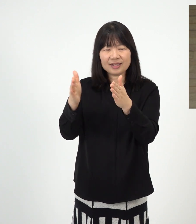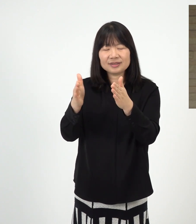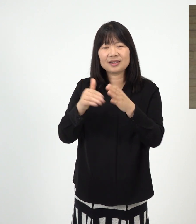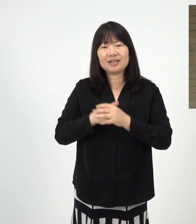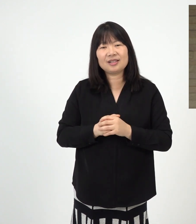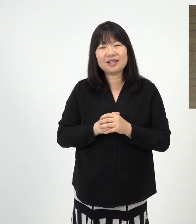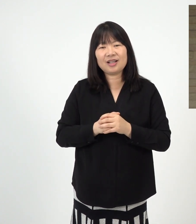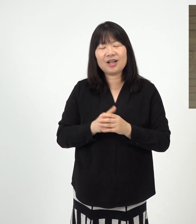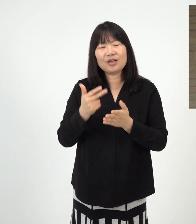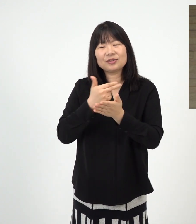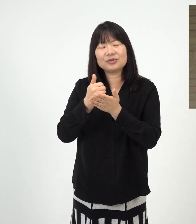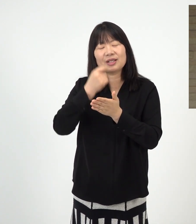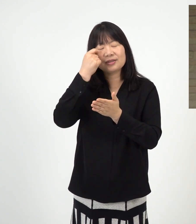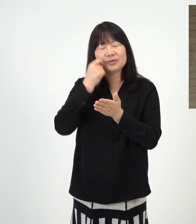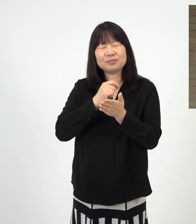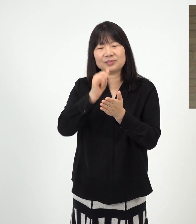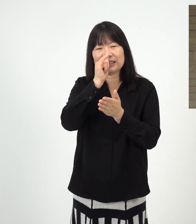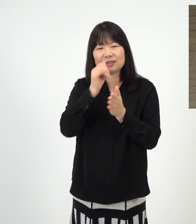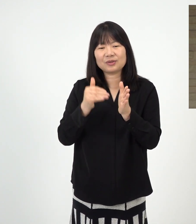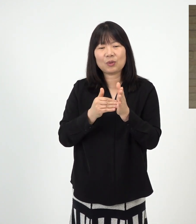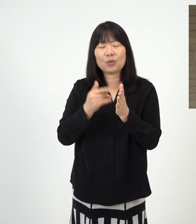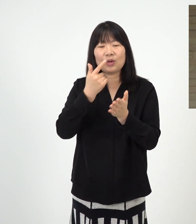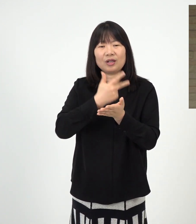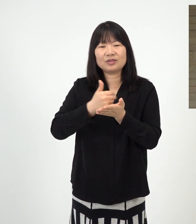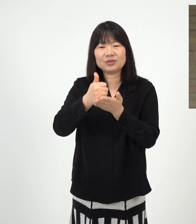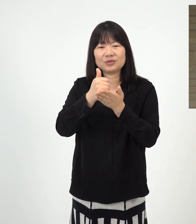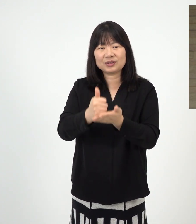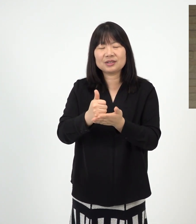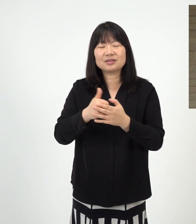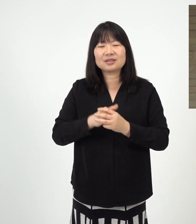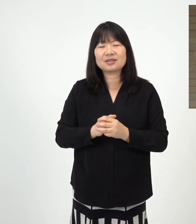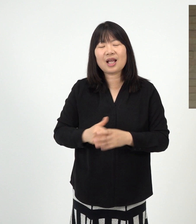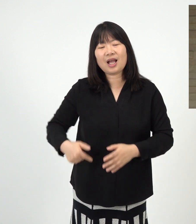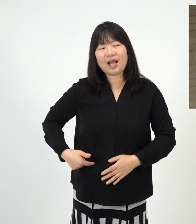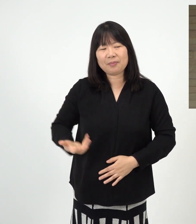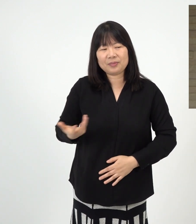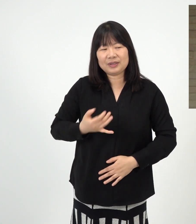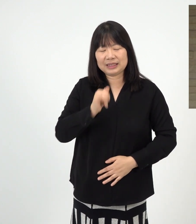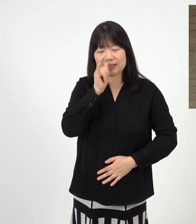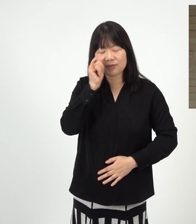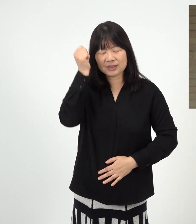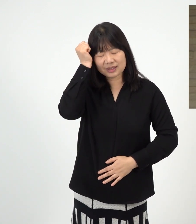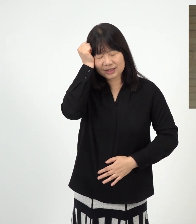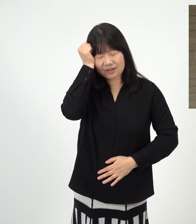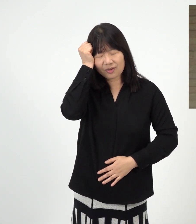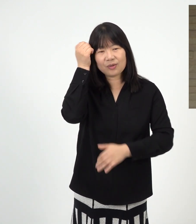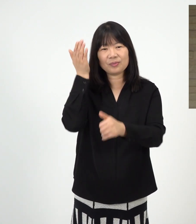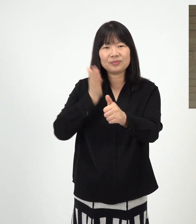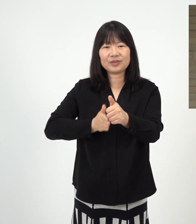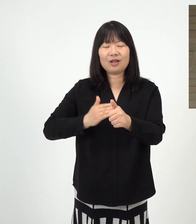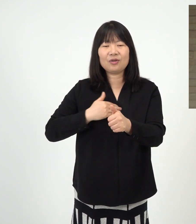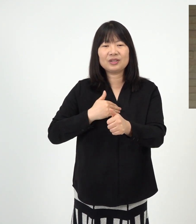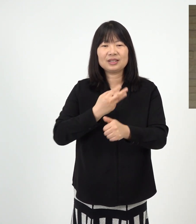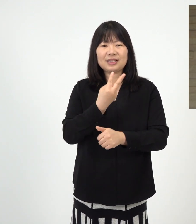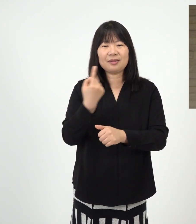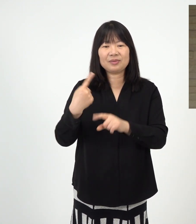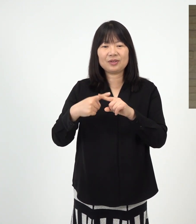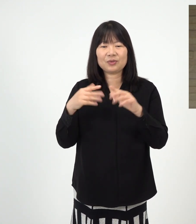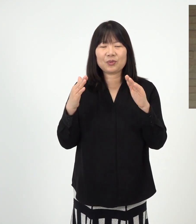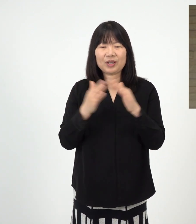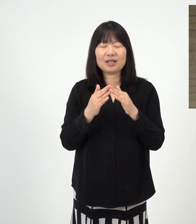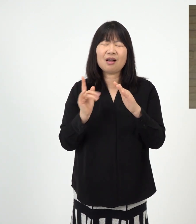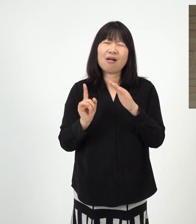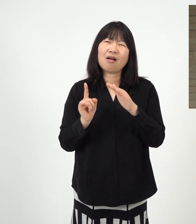속에 주님의 눈물이 있고 주님의 아픔이 있다는 것을 기억하여 우리 삼일교회는